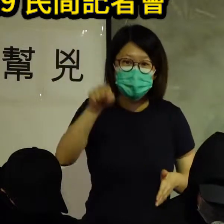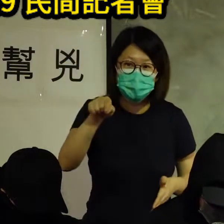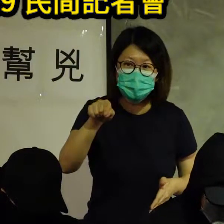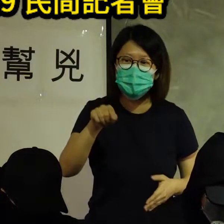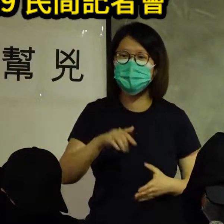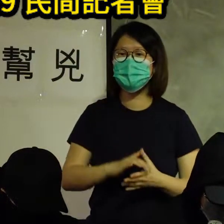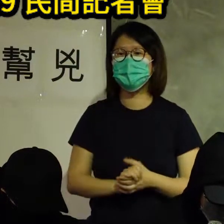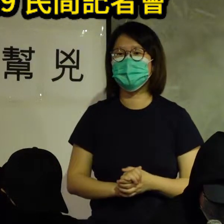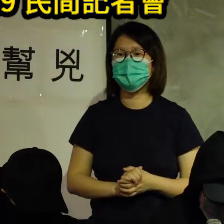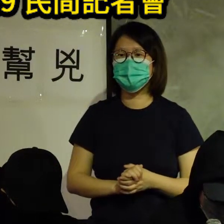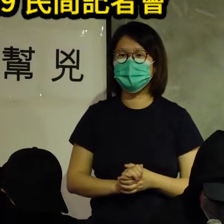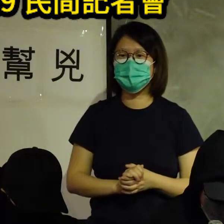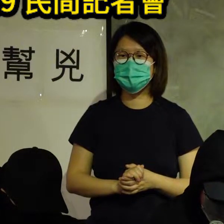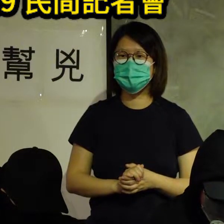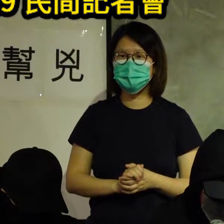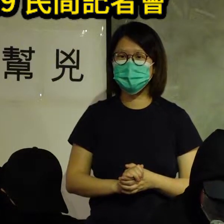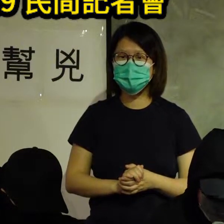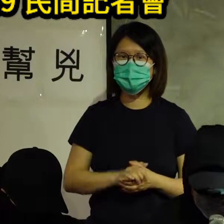壓抗爭